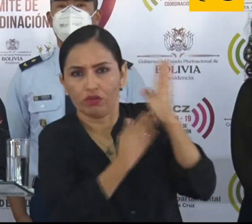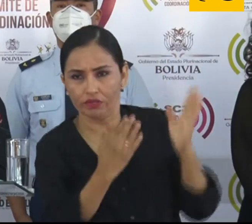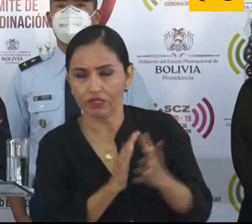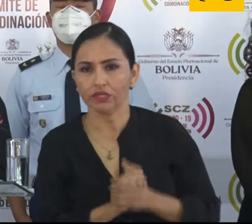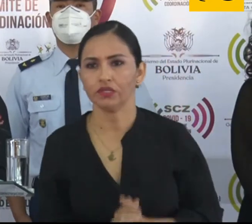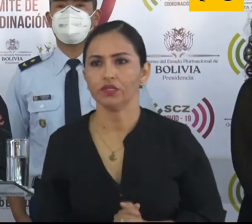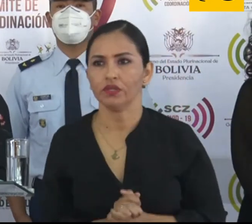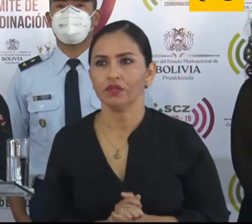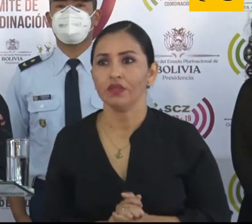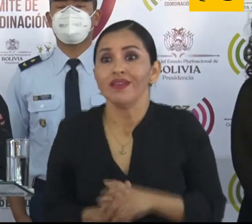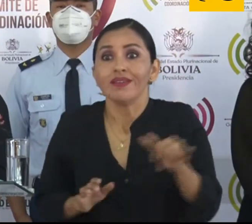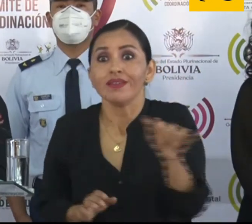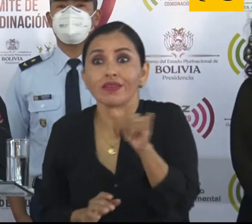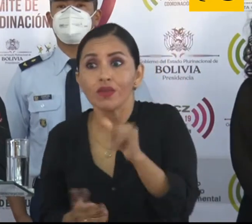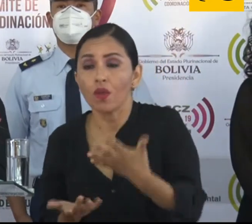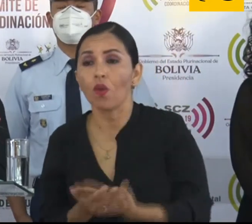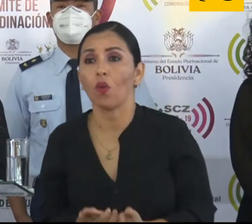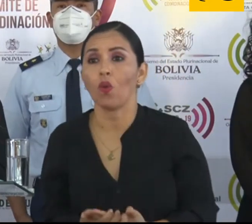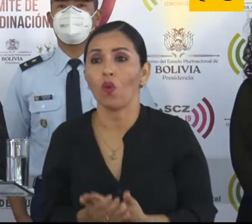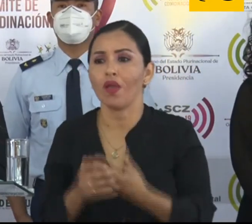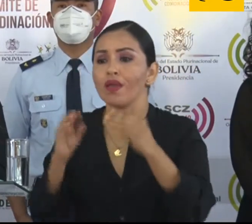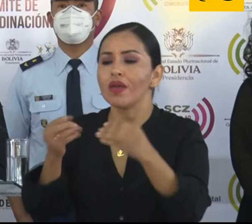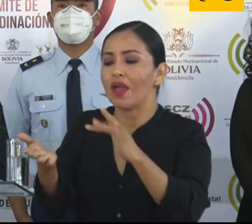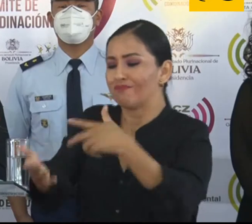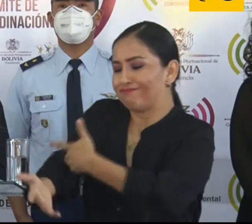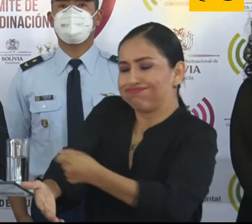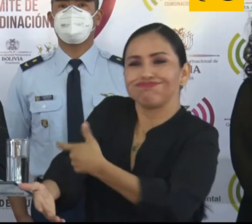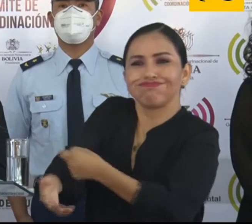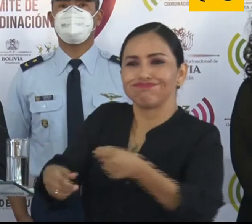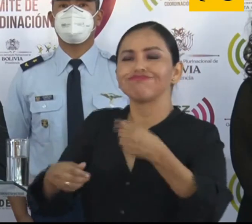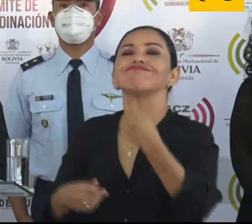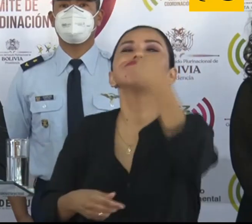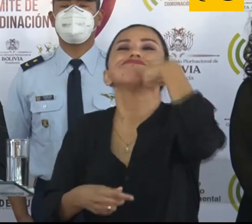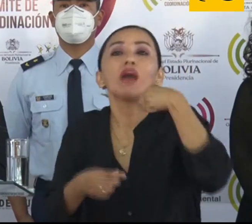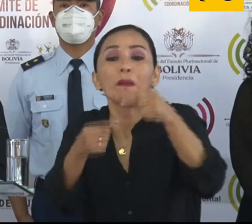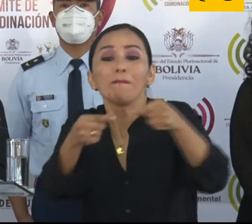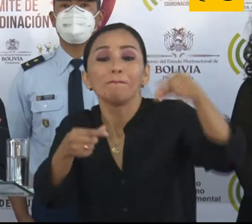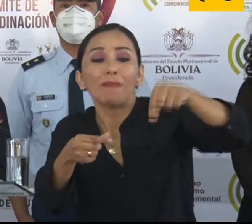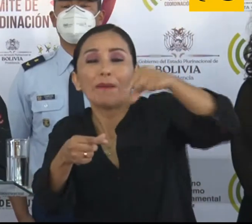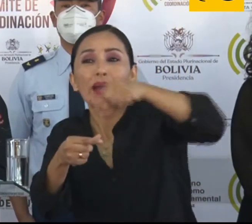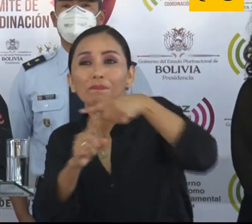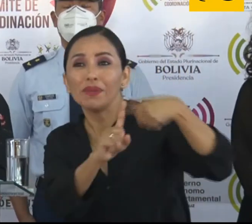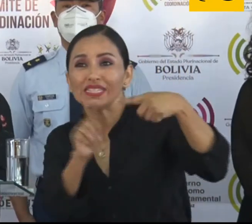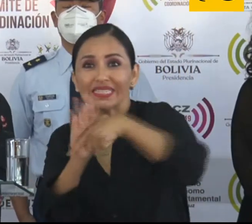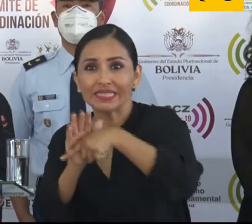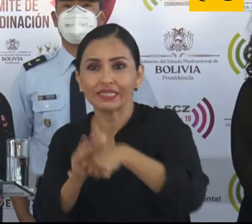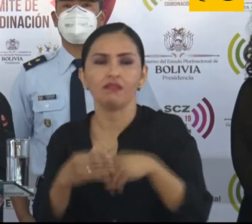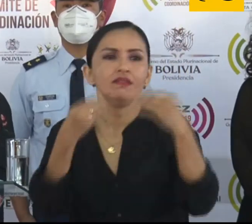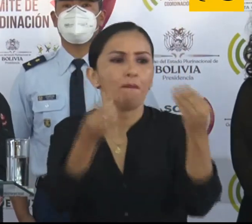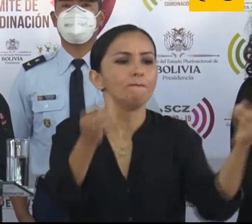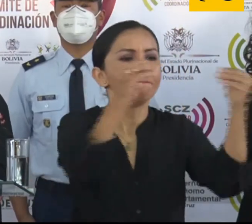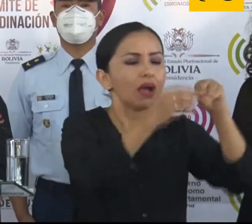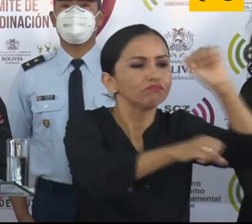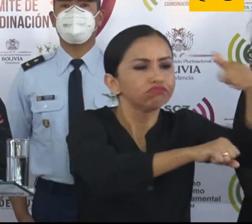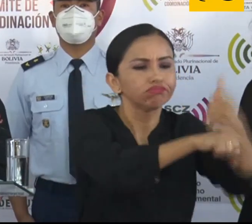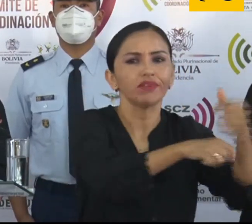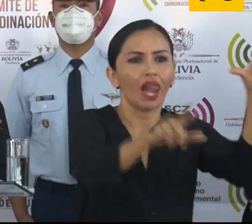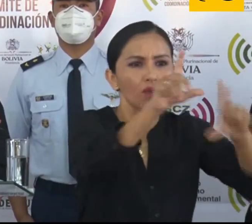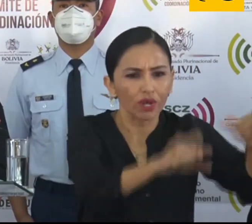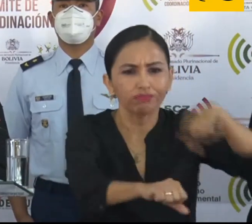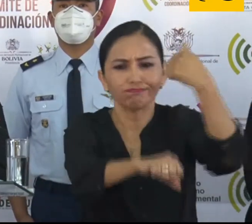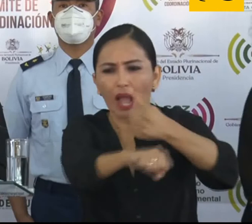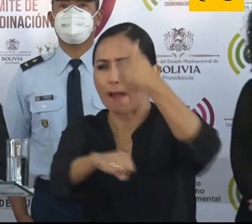bioseguridad. También significa traer pruebas. También significa instalar laboratorios para el